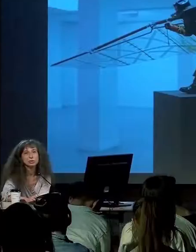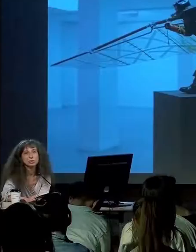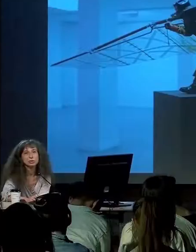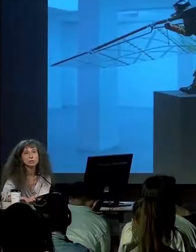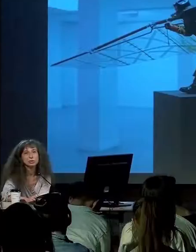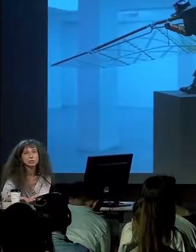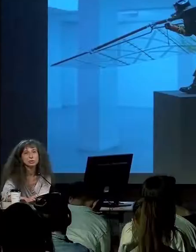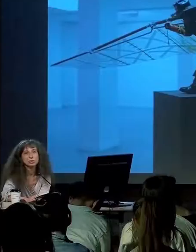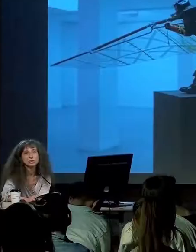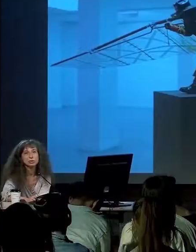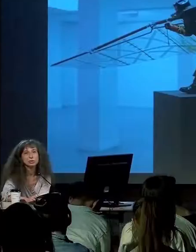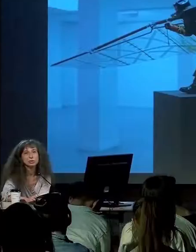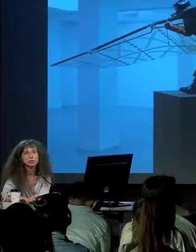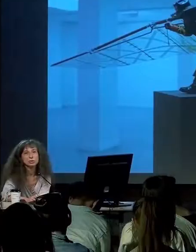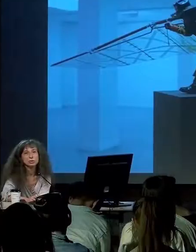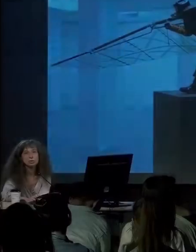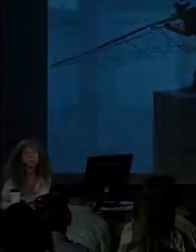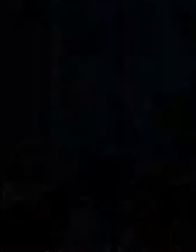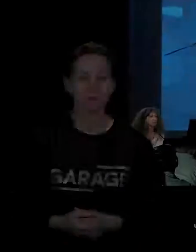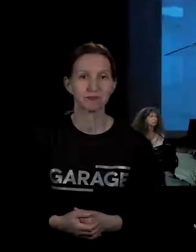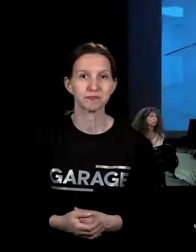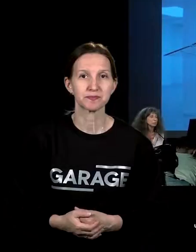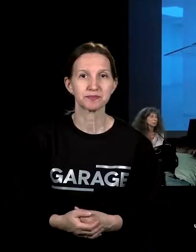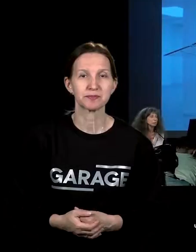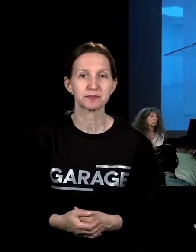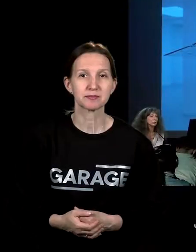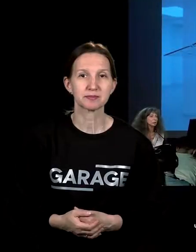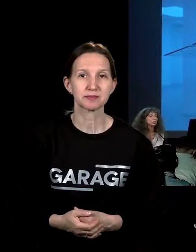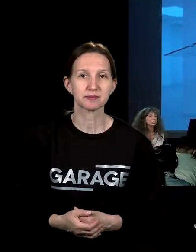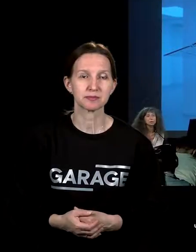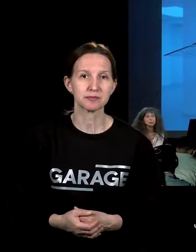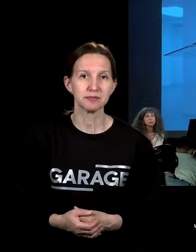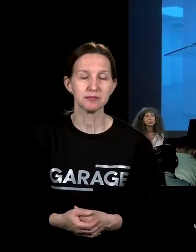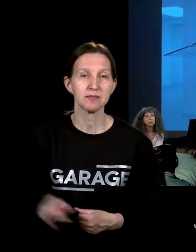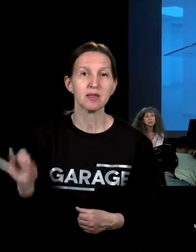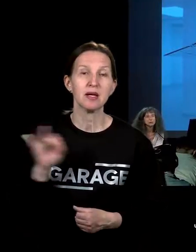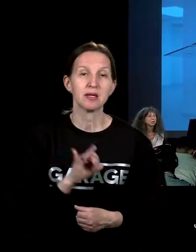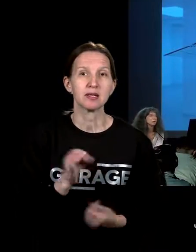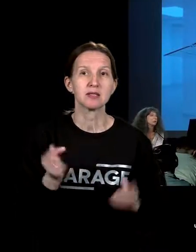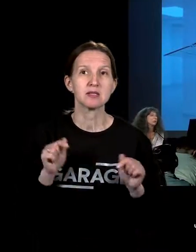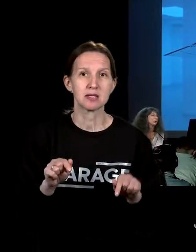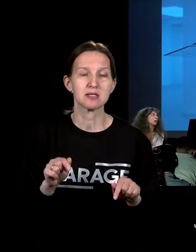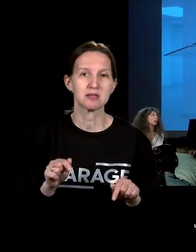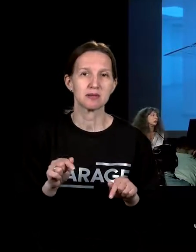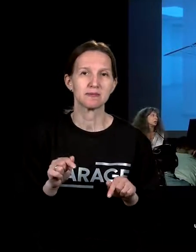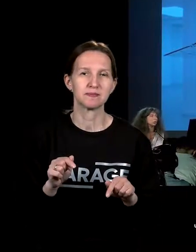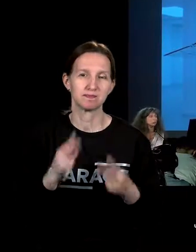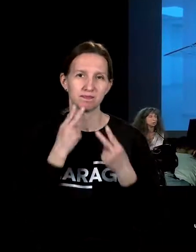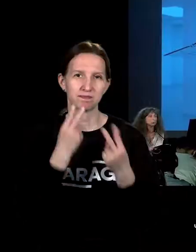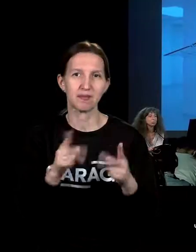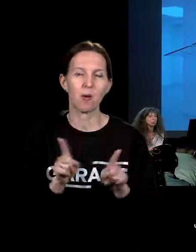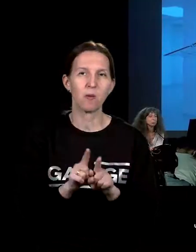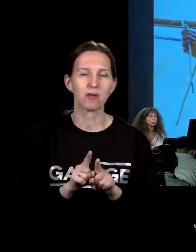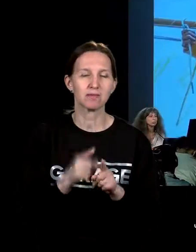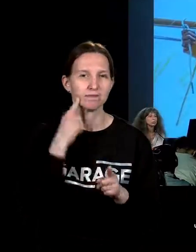крыла – из прозрачного пластика. Вот два у него есть героя, и герой, который,